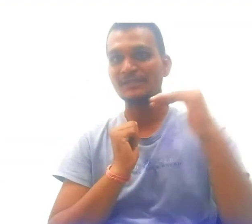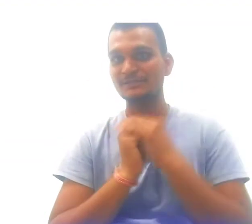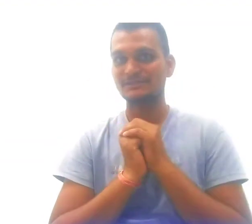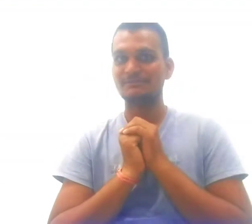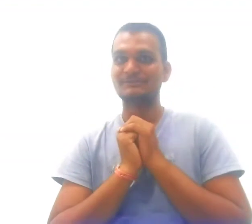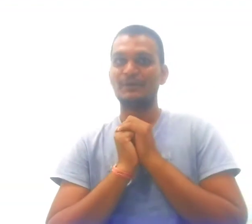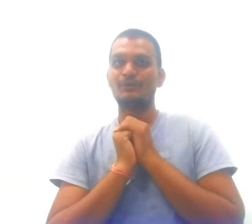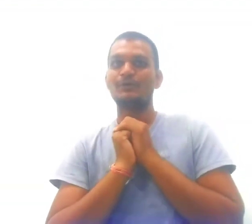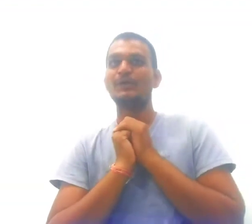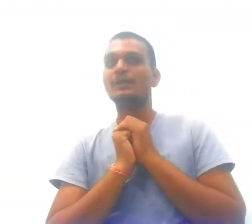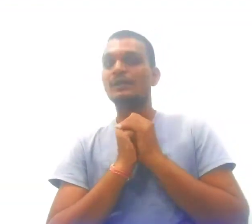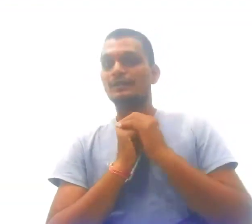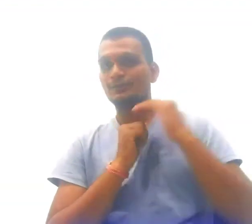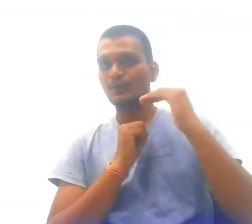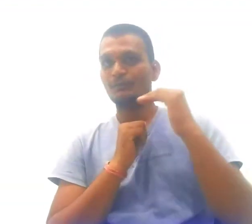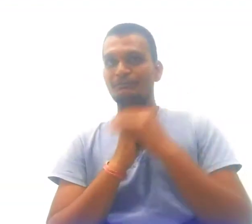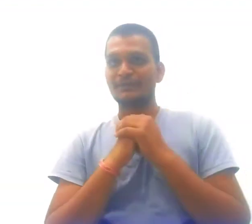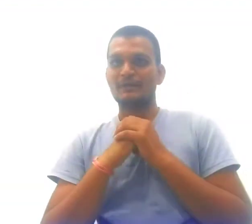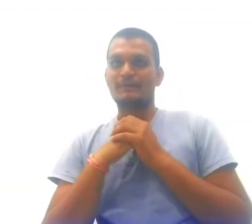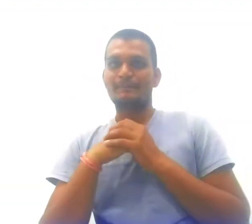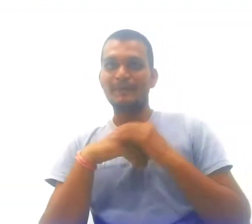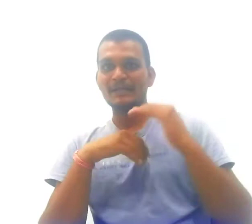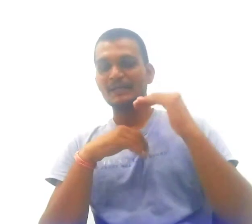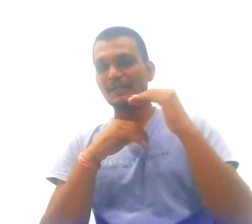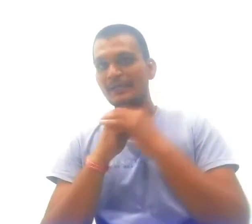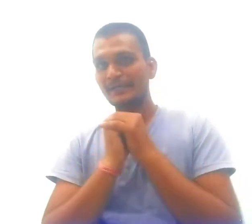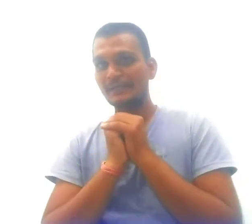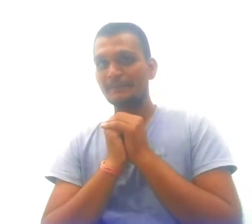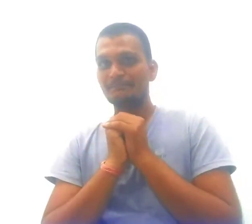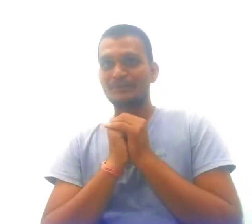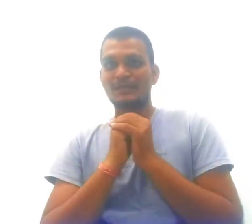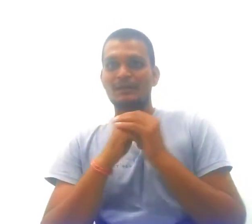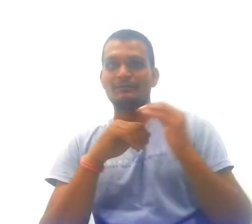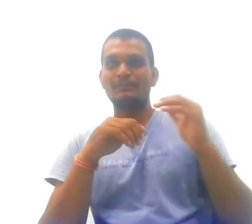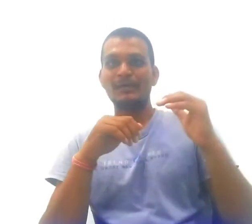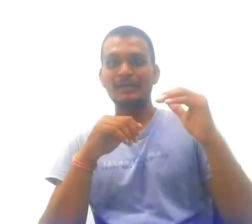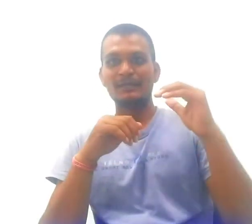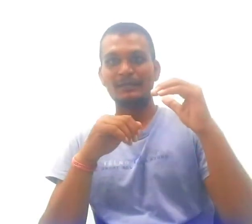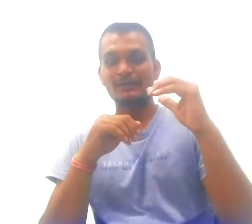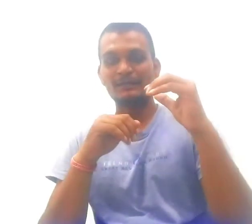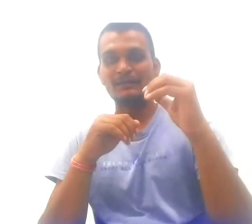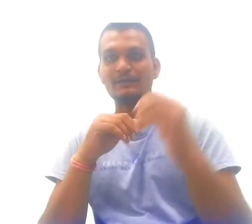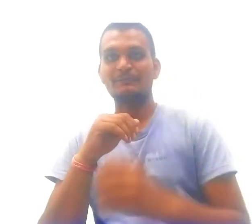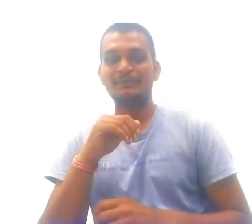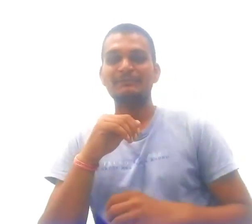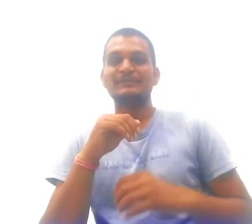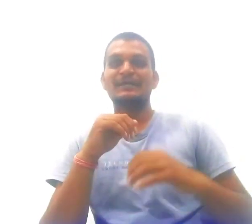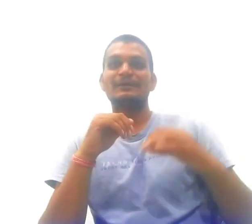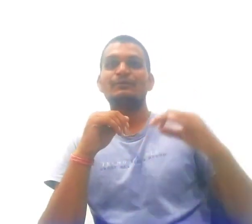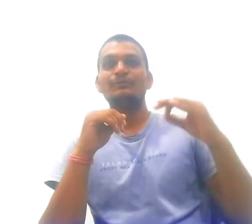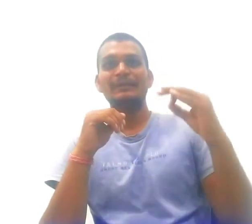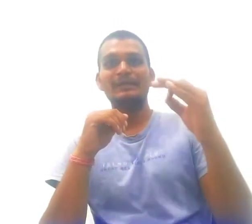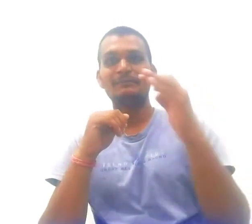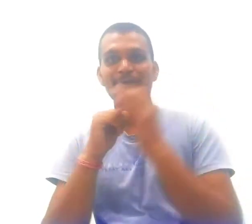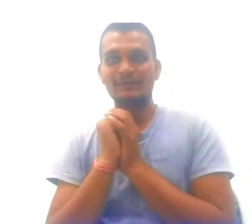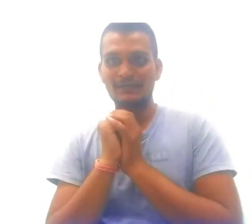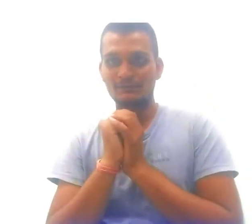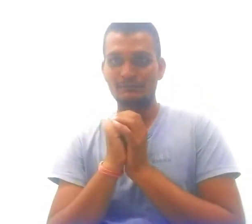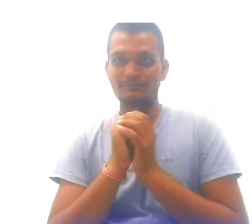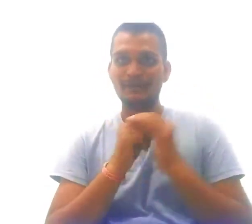तरह से समझ पाओ। तो मेरा यह कहना है कि मैं एक कंपनी में जा रहा हूँ, मैं एक कंपनी वाला हूँ। मैं